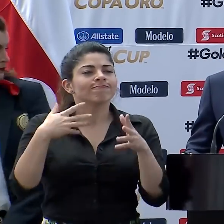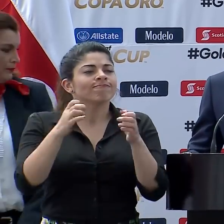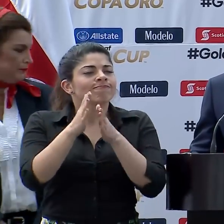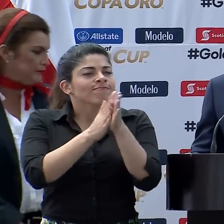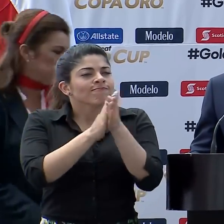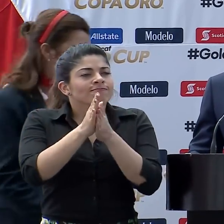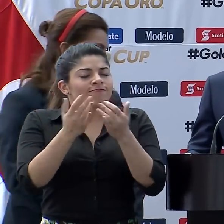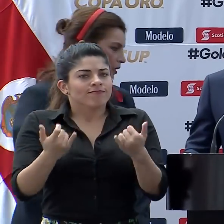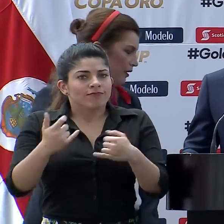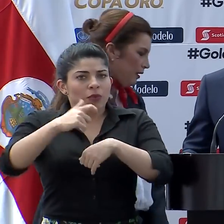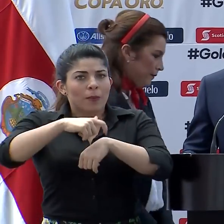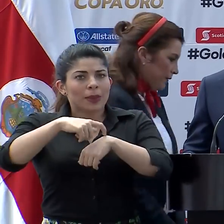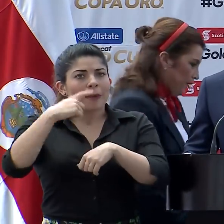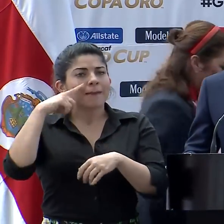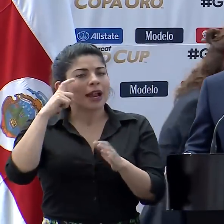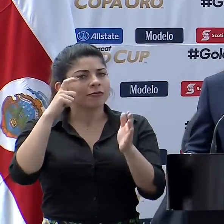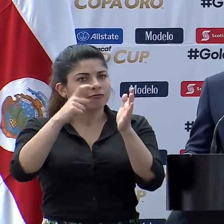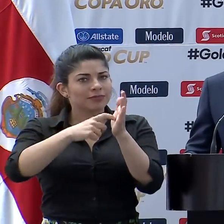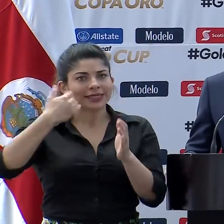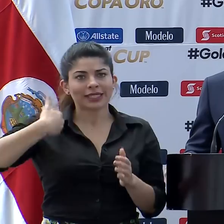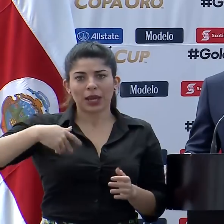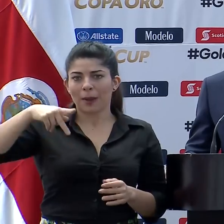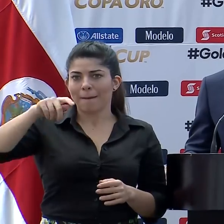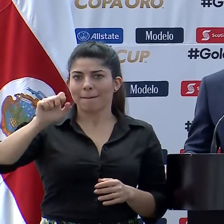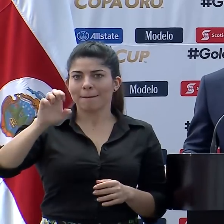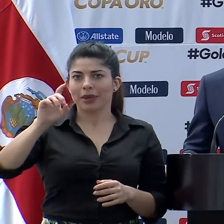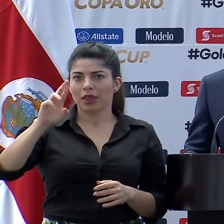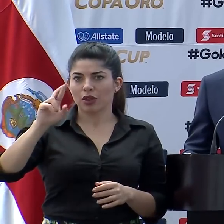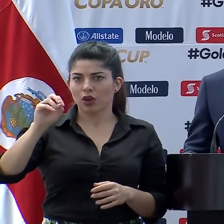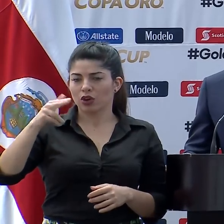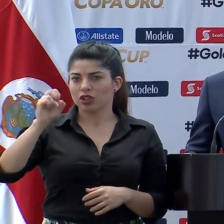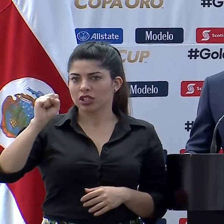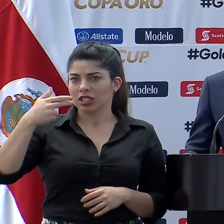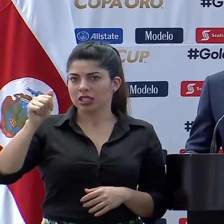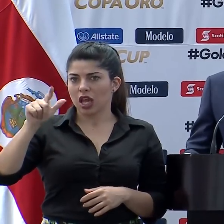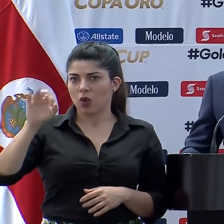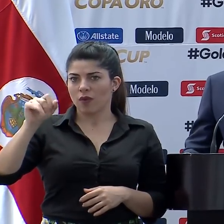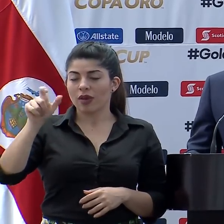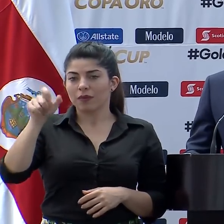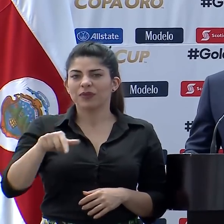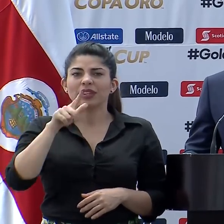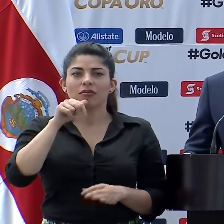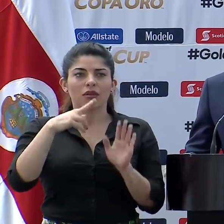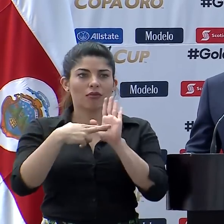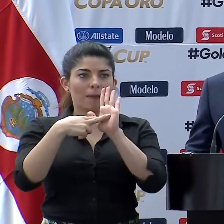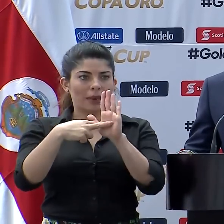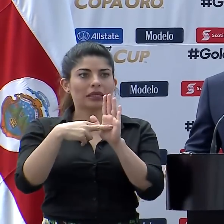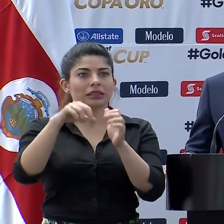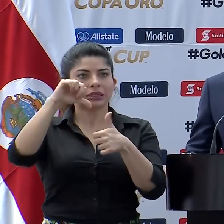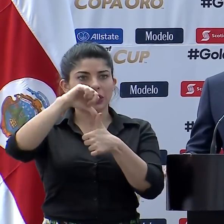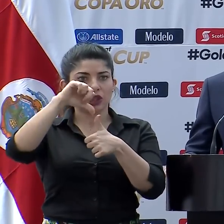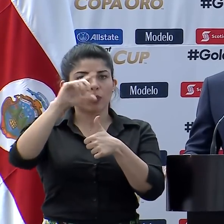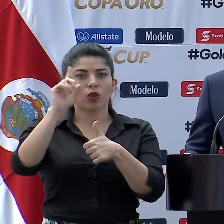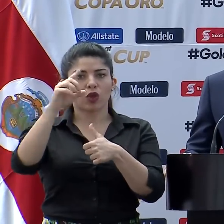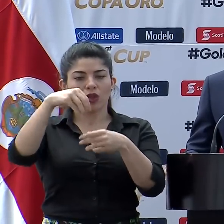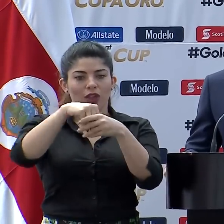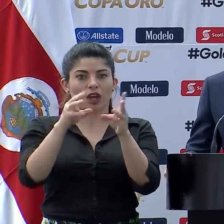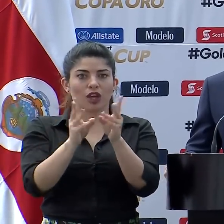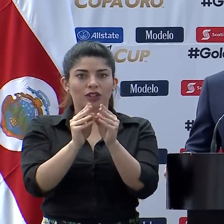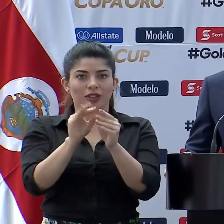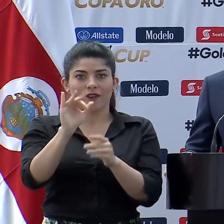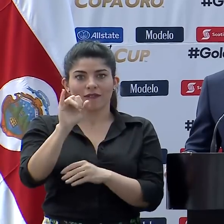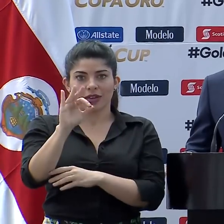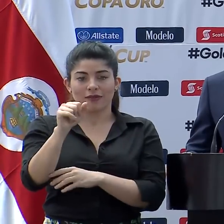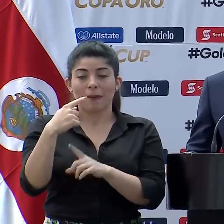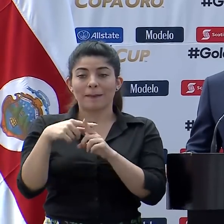aprovechar esta ocasión para reconocer al señor Pedro Chaluja, representante de Centroamérica en el Consejo de la FIFA y